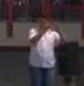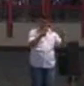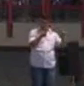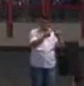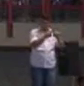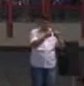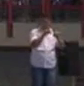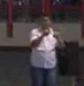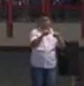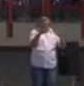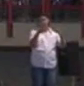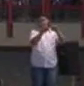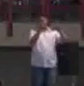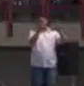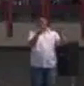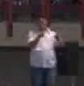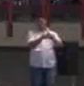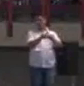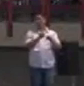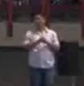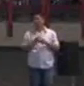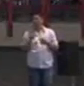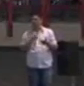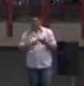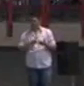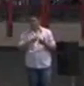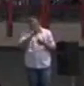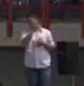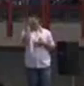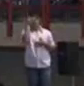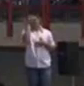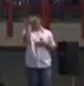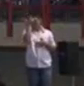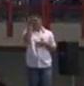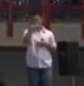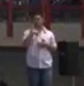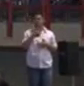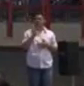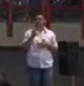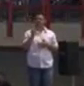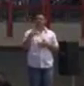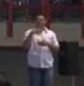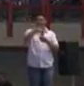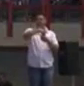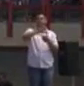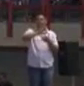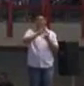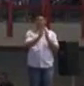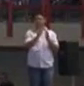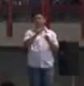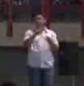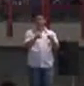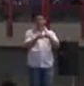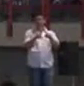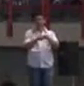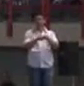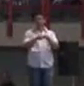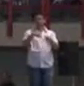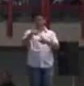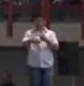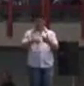que essa é mais fácil, e para a sorte da gente, essa é muito mais abordada nas provas do Enem. E existe também